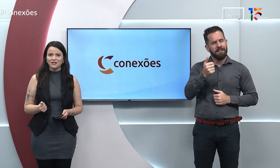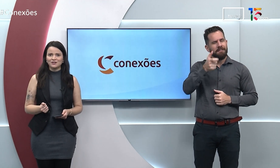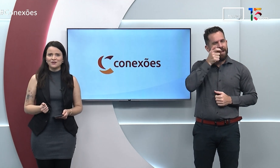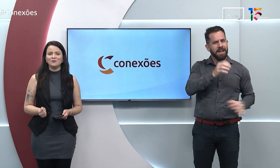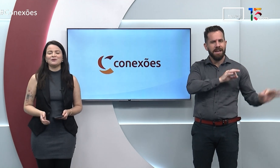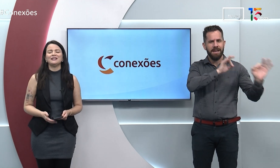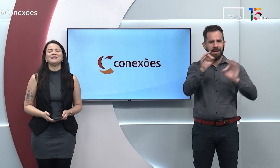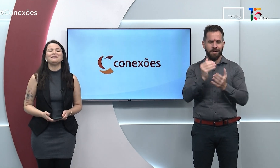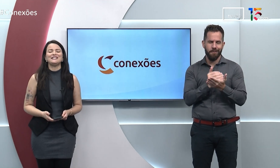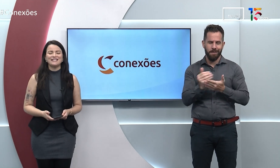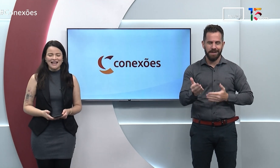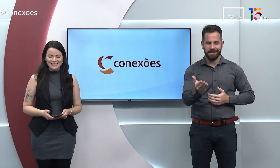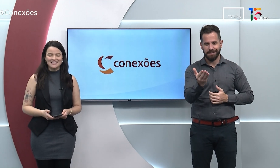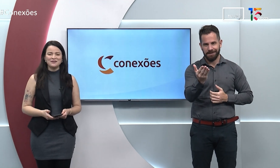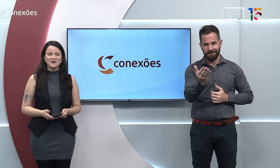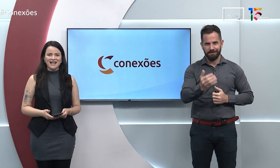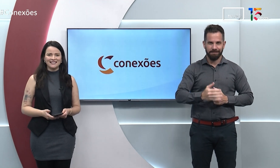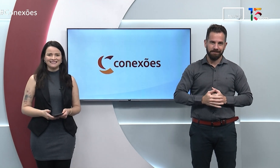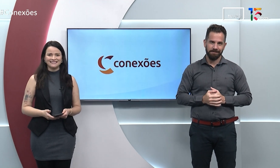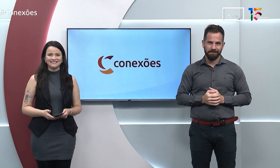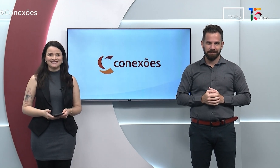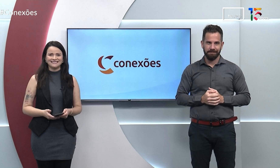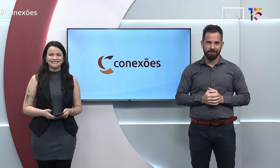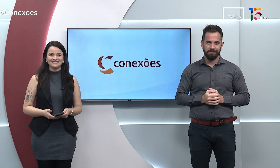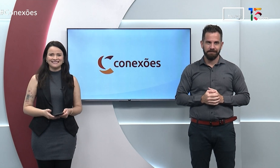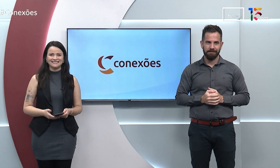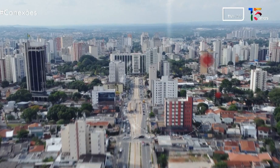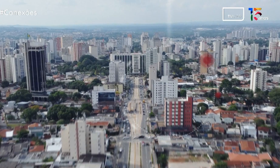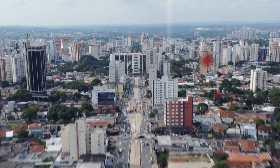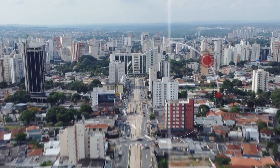com a gente, o programa já está no ar.